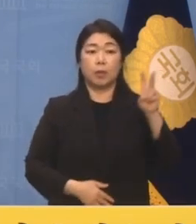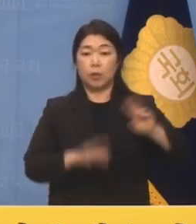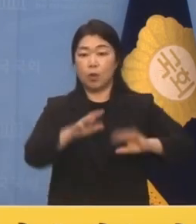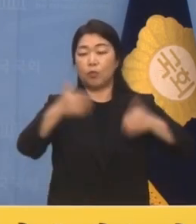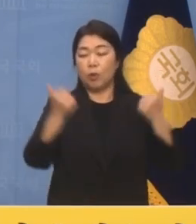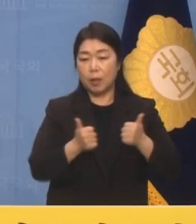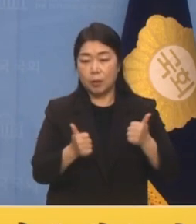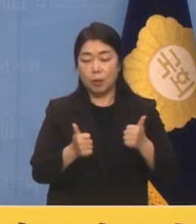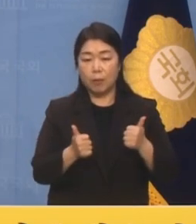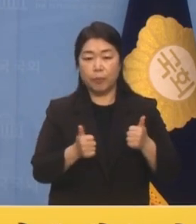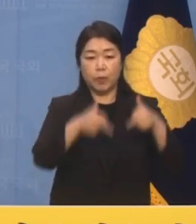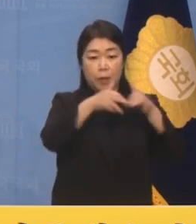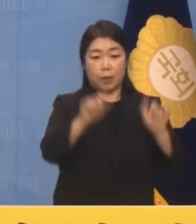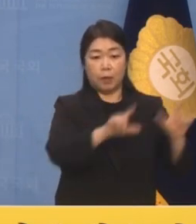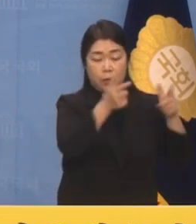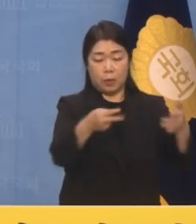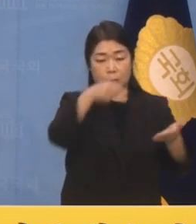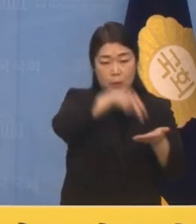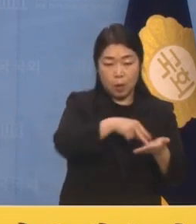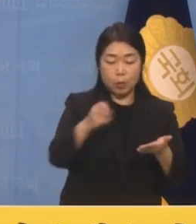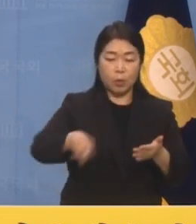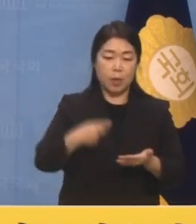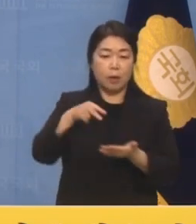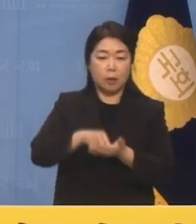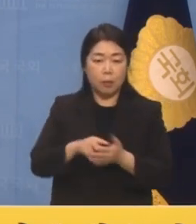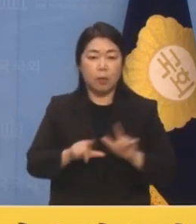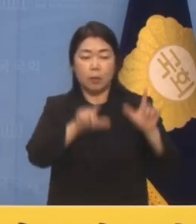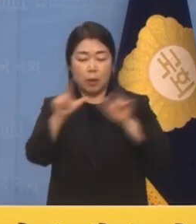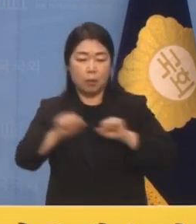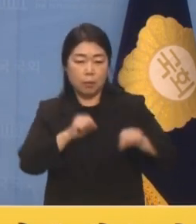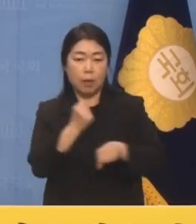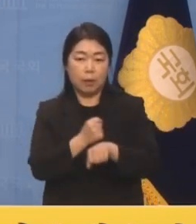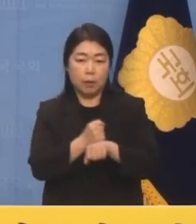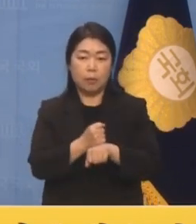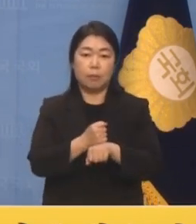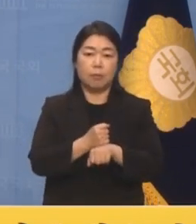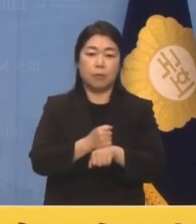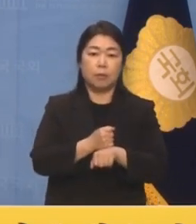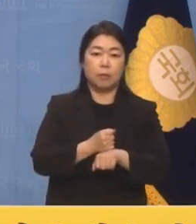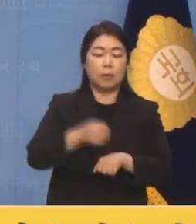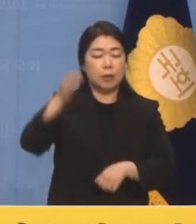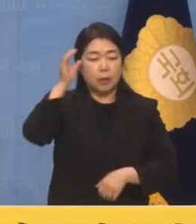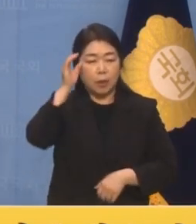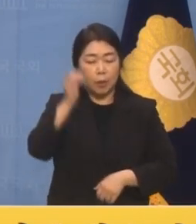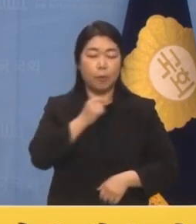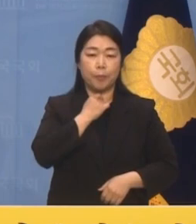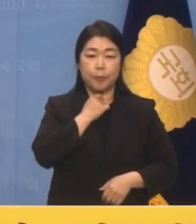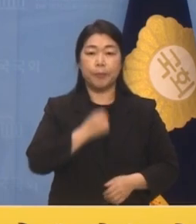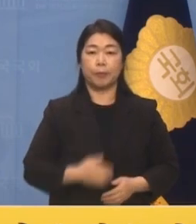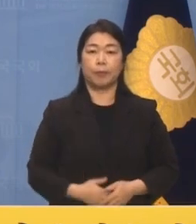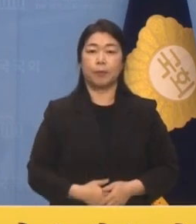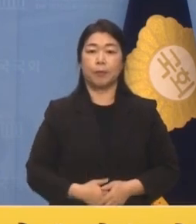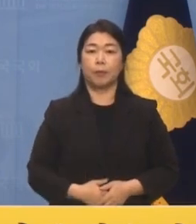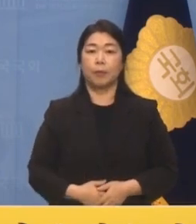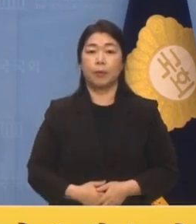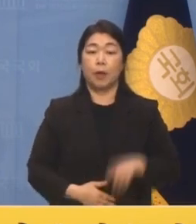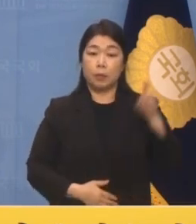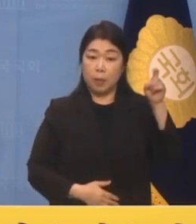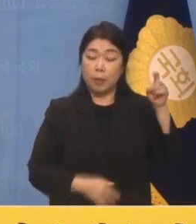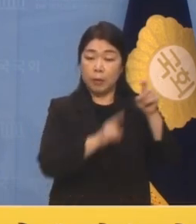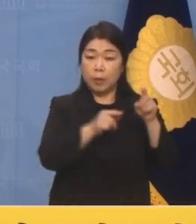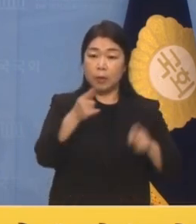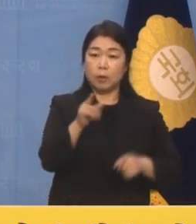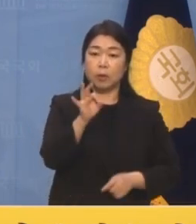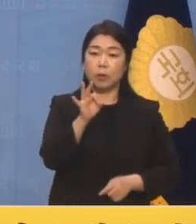국회에서 탈시설, 장애인 자립생활운동 등을 대변하는 정치를 펼쳐내길 기대하고 있습니다. 비례 11번